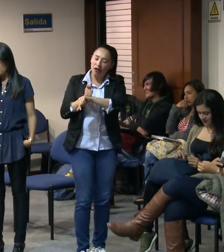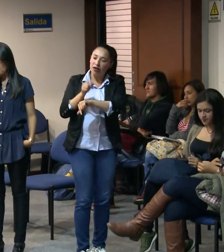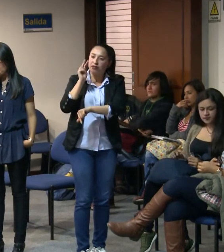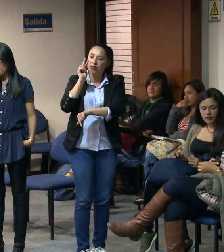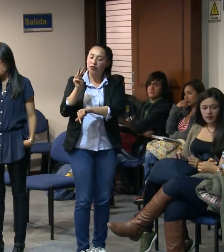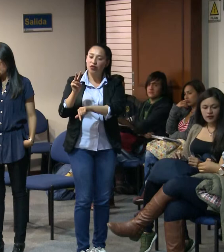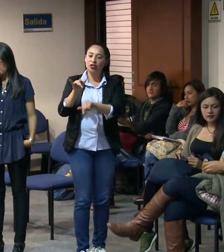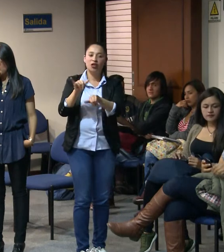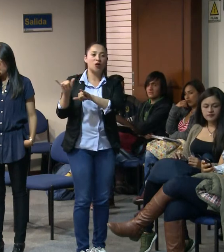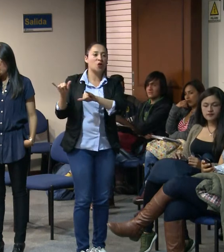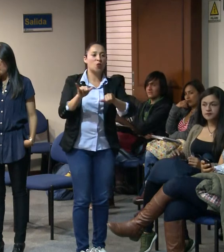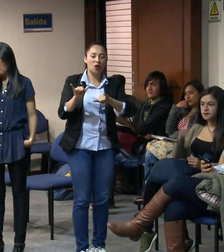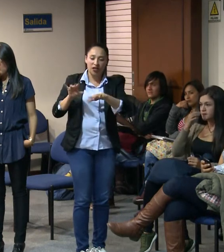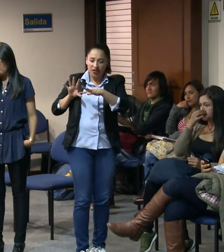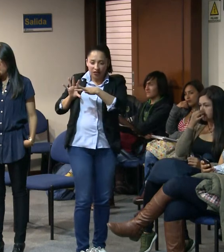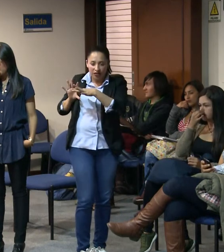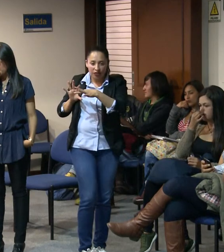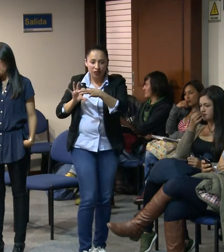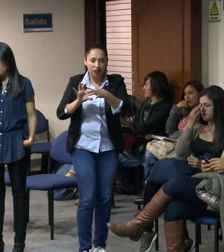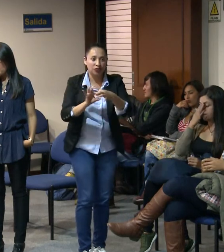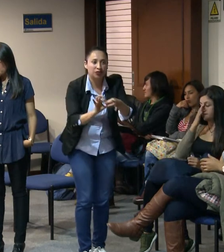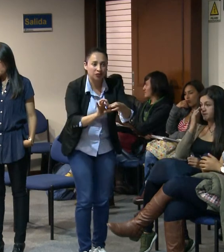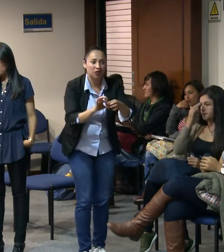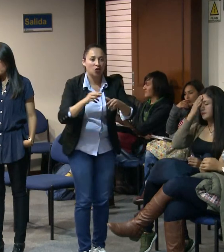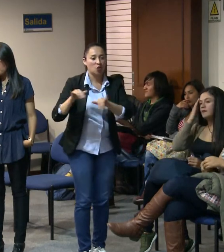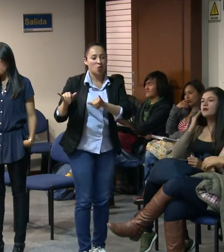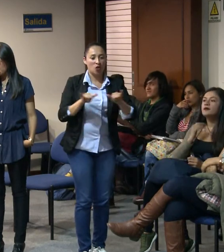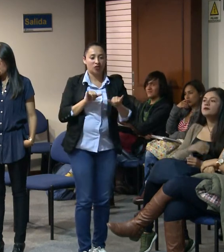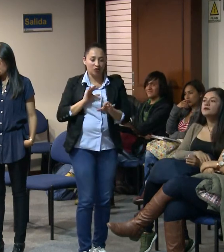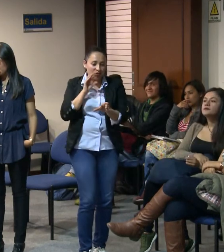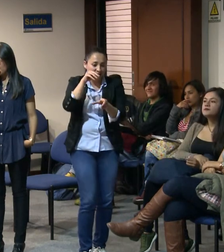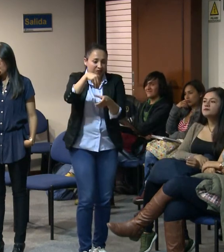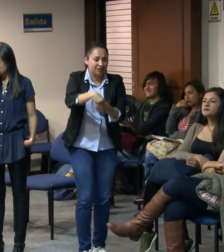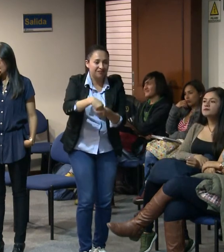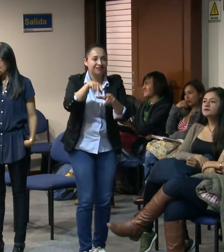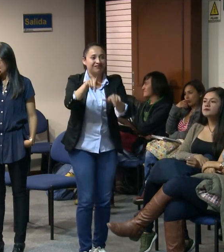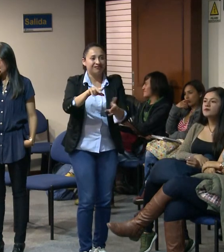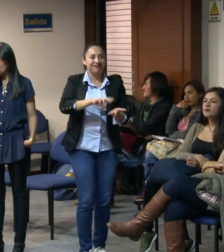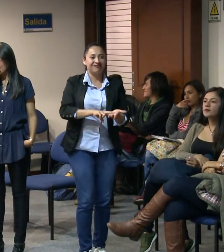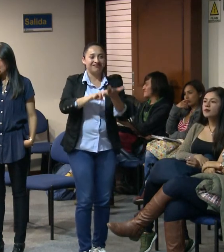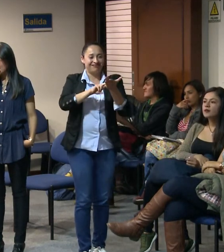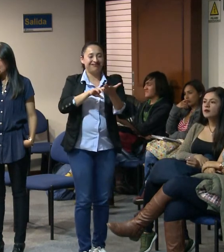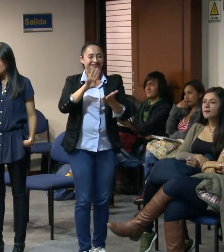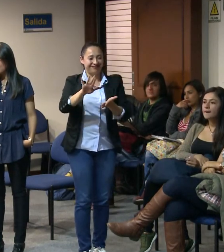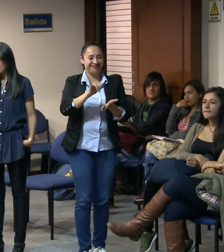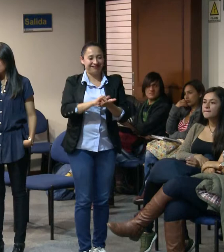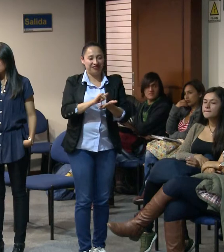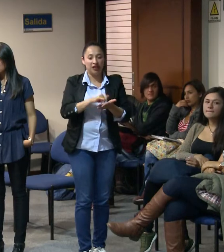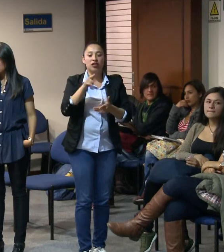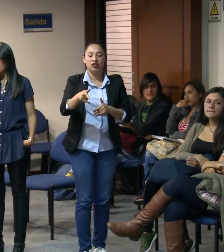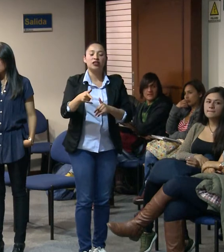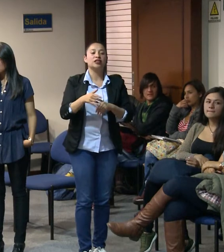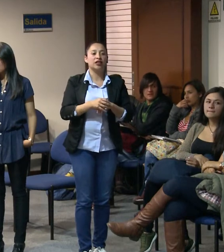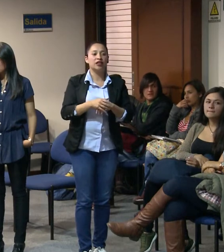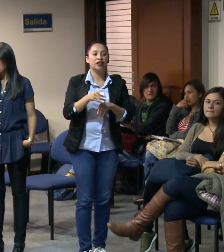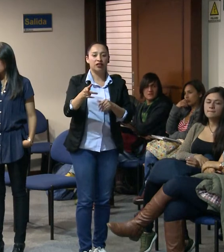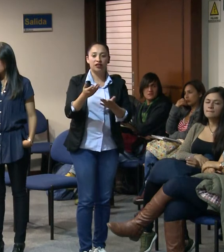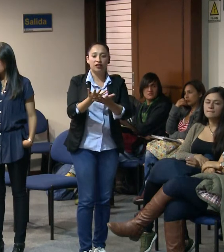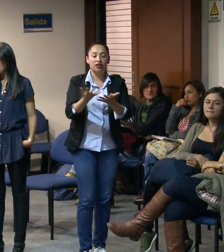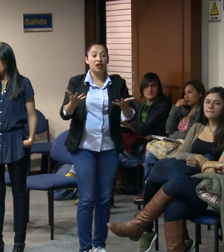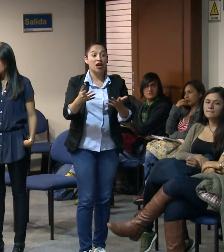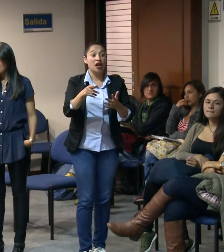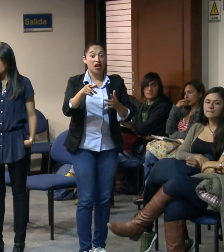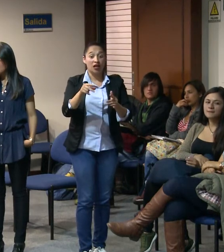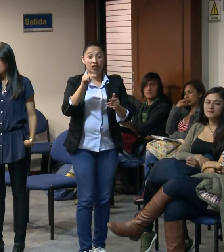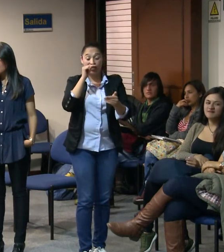como hiciéramos parte de Renacer, fue lo que logró los resultados que hemos ido mencionando, porque muchos de ellos ya cuando tan